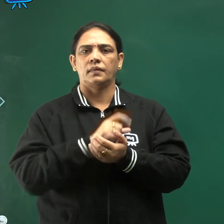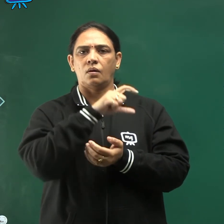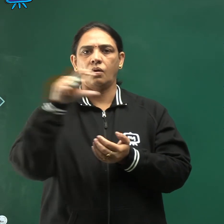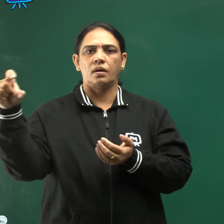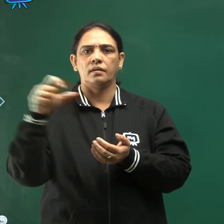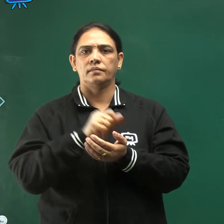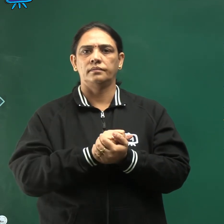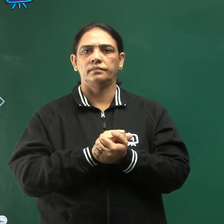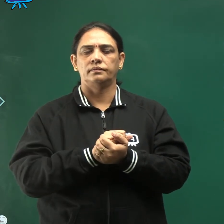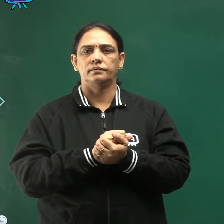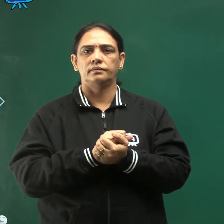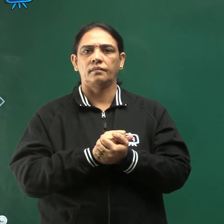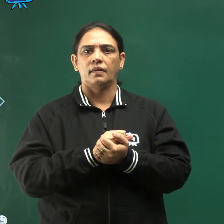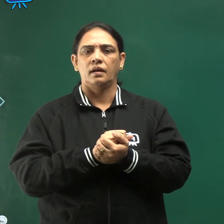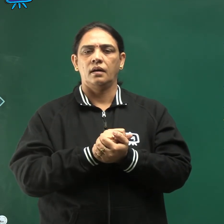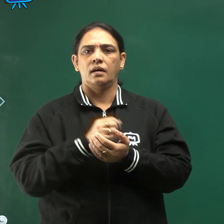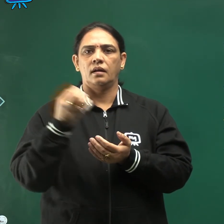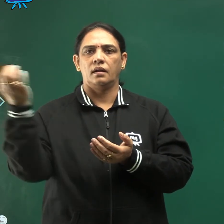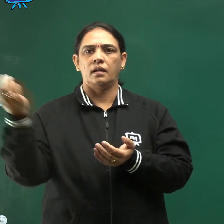और नए भाजक को